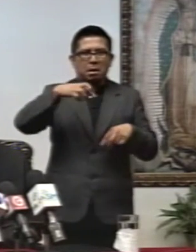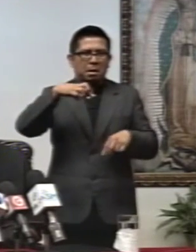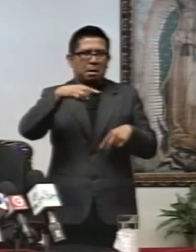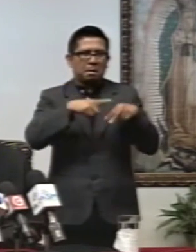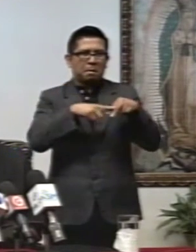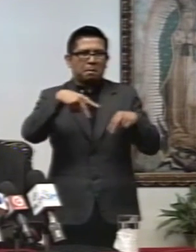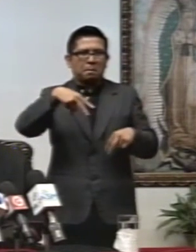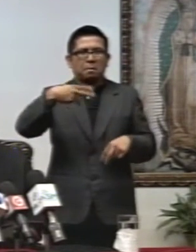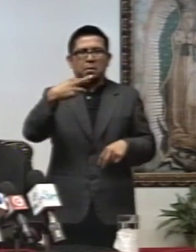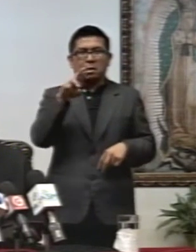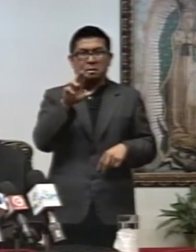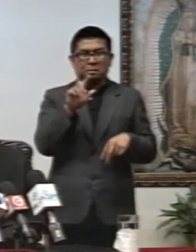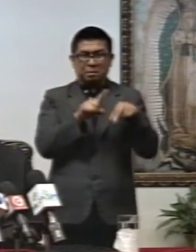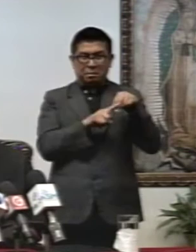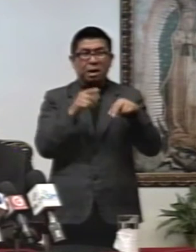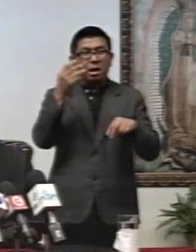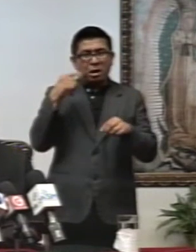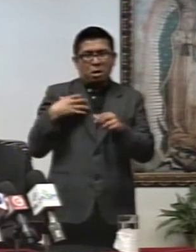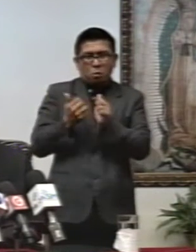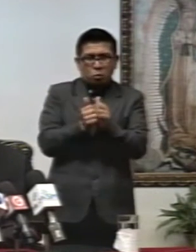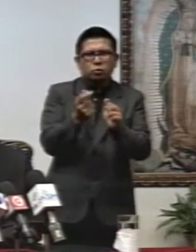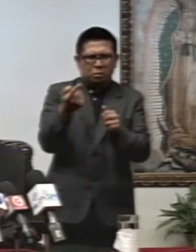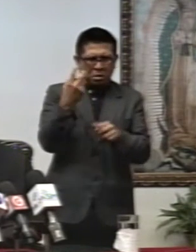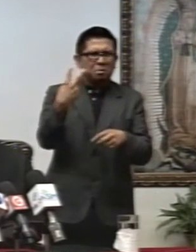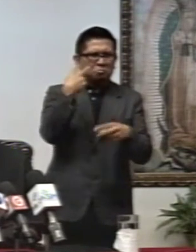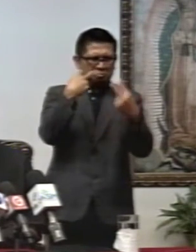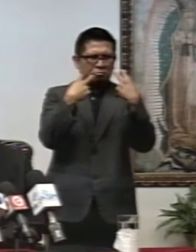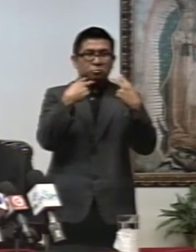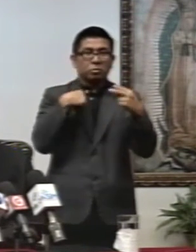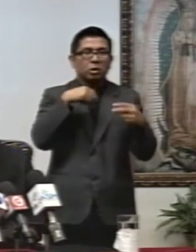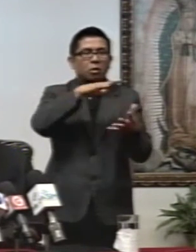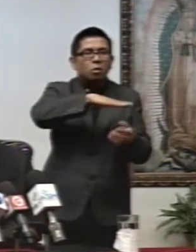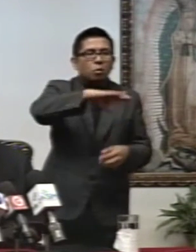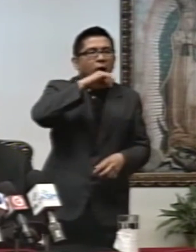viendo a estos jóvenes que quieren superarse y